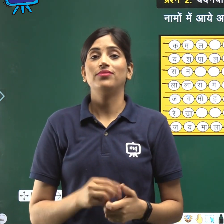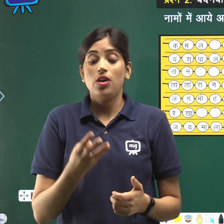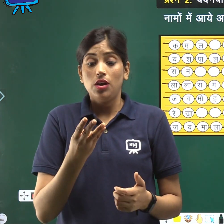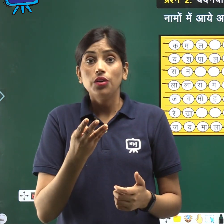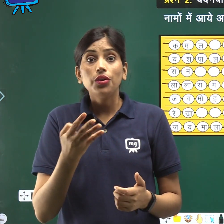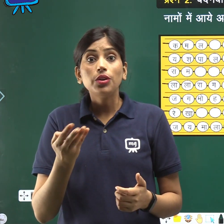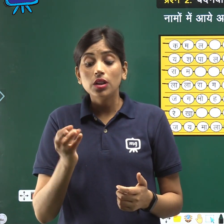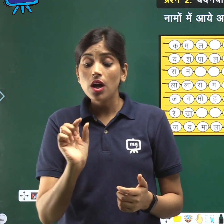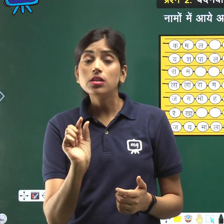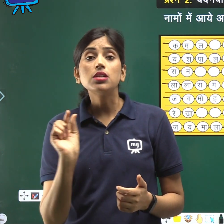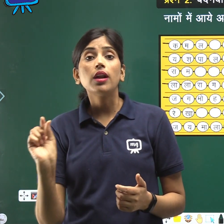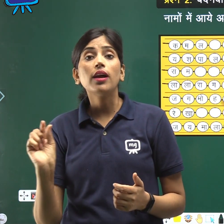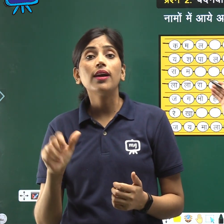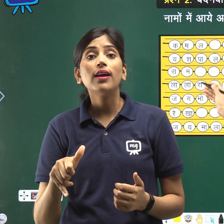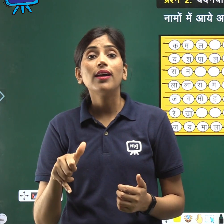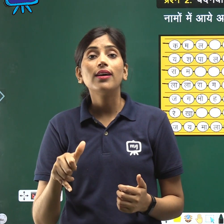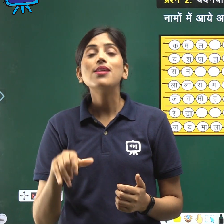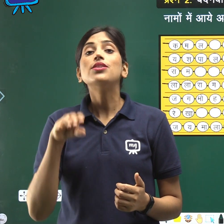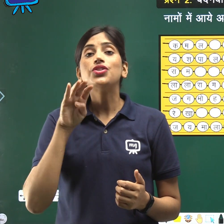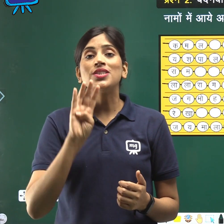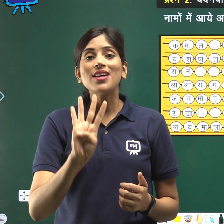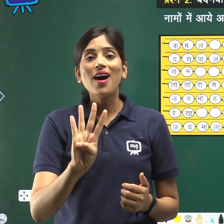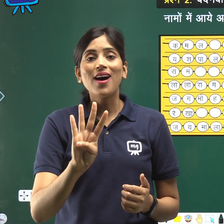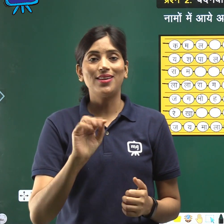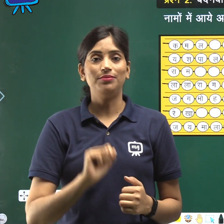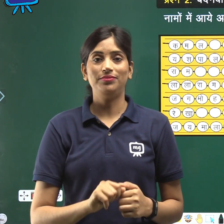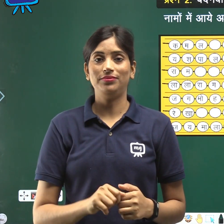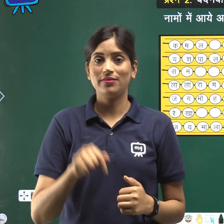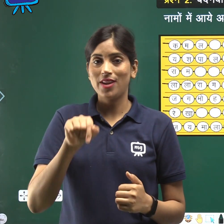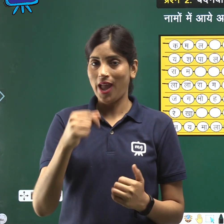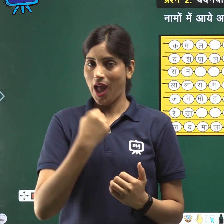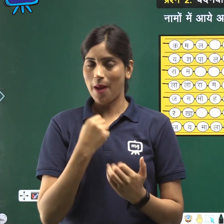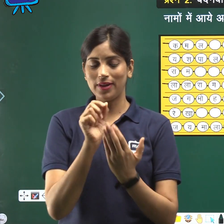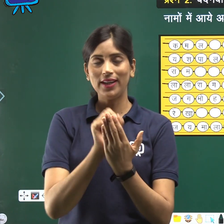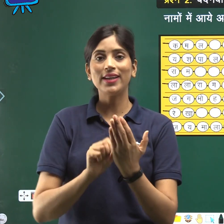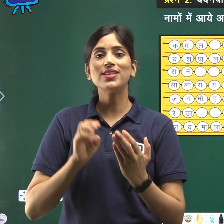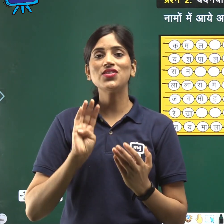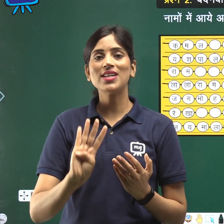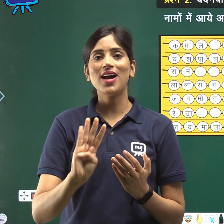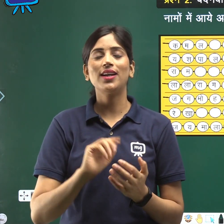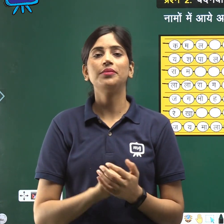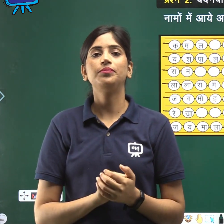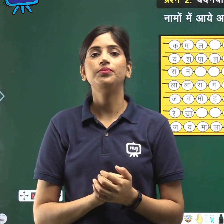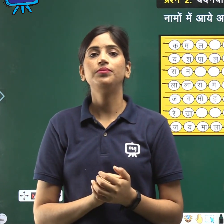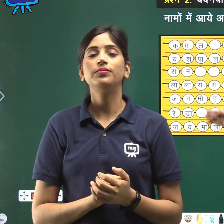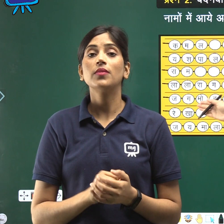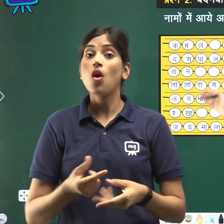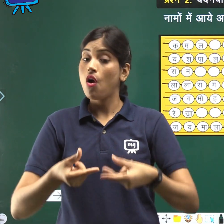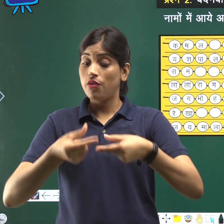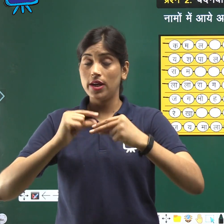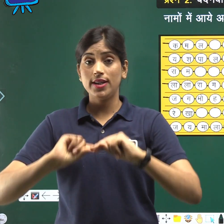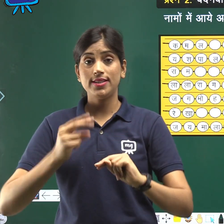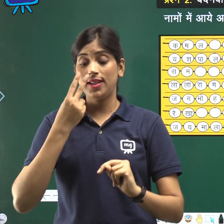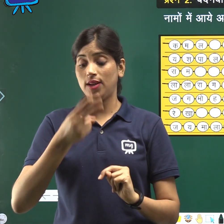कितने अक्षर हैं? 4। हमने लिखे 4। फिर नीचे